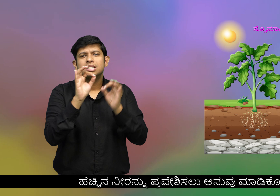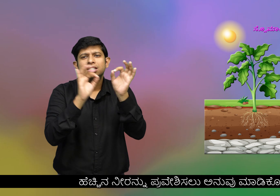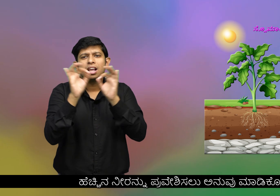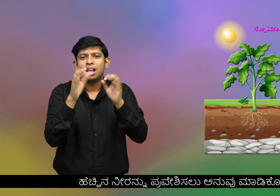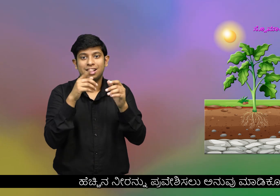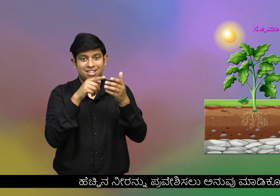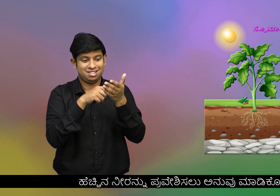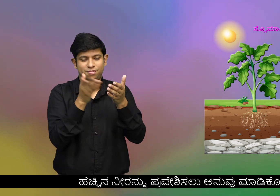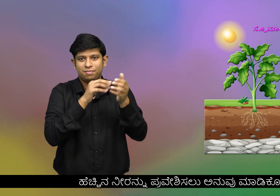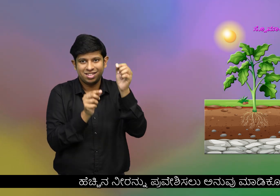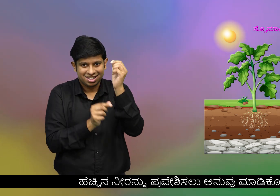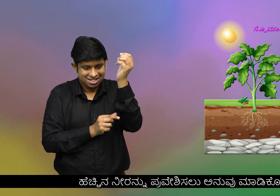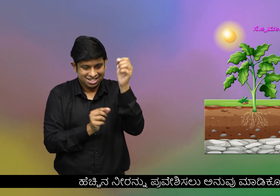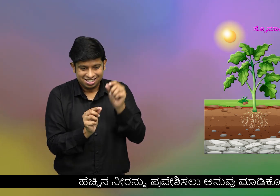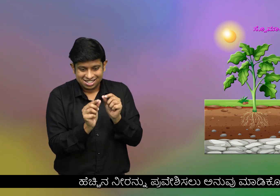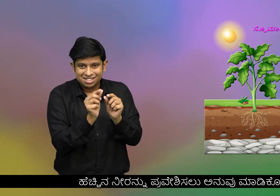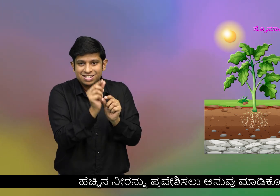ನೀರನ್ನು ಪ್ರವೇಶಿಸಲು ಅನುವು ಮಾಡಿಕೊಡುತ್ತದೆ.